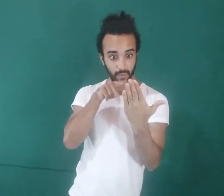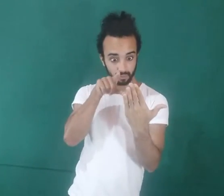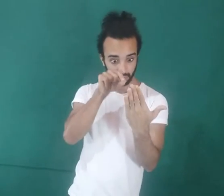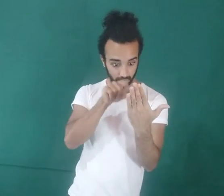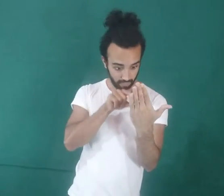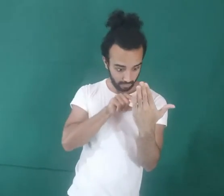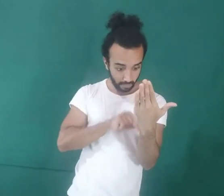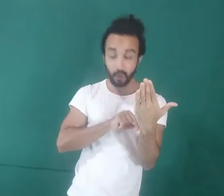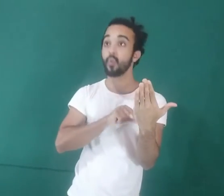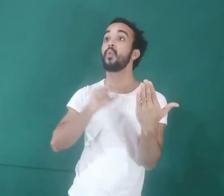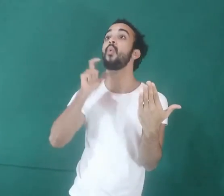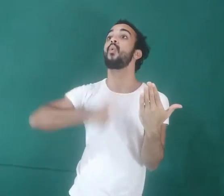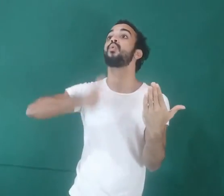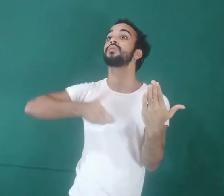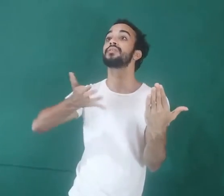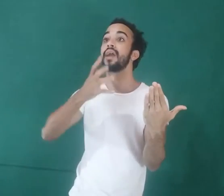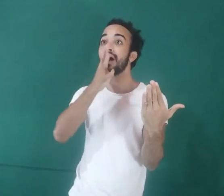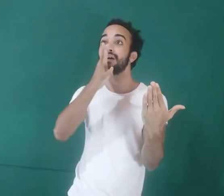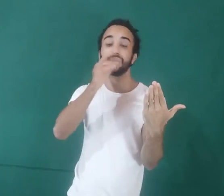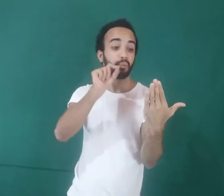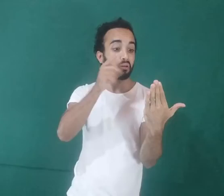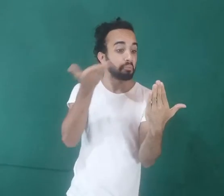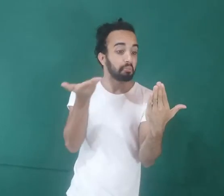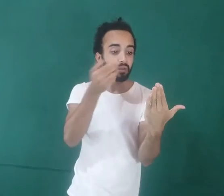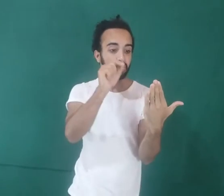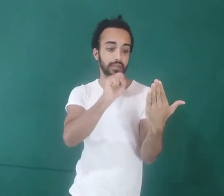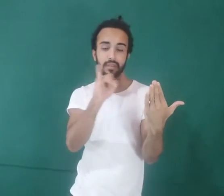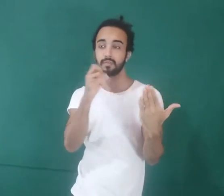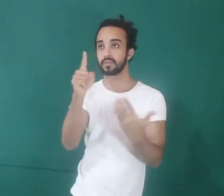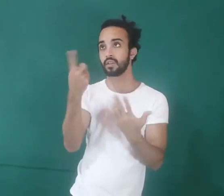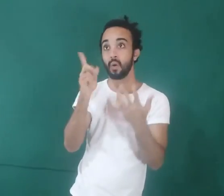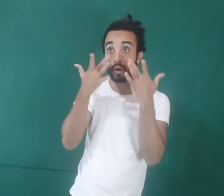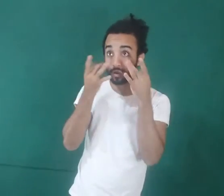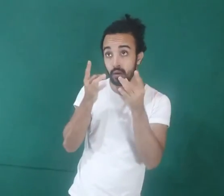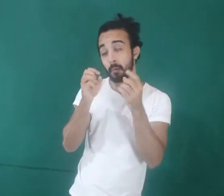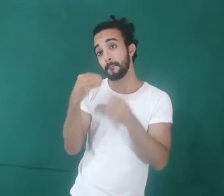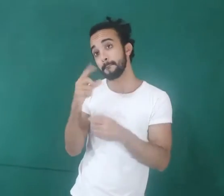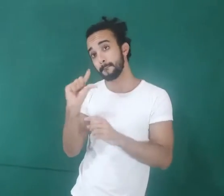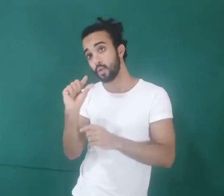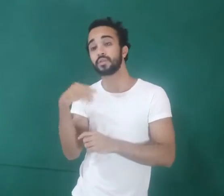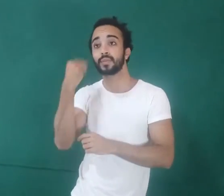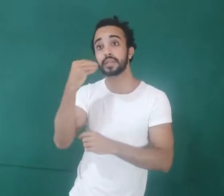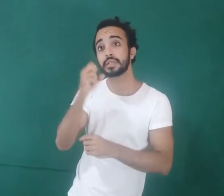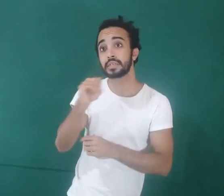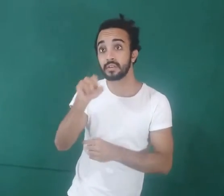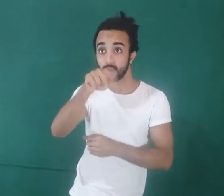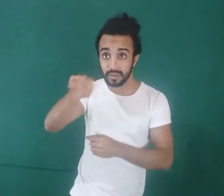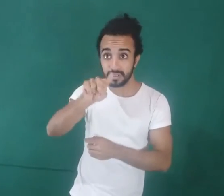você escolhe onde você vai, onde se você estiver pouco atenta, você vai a poucas experiências, onde se você estiver muito apegada a